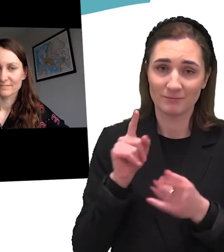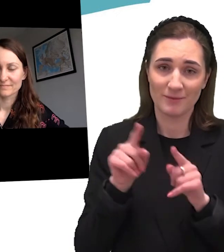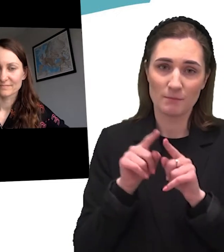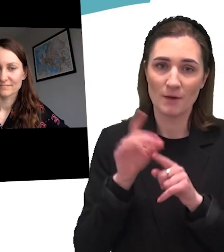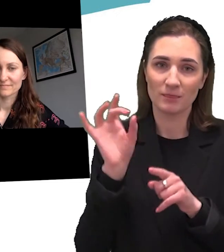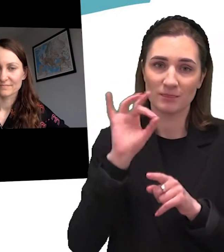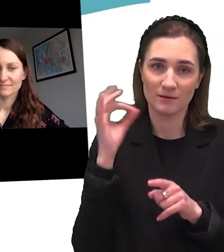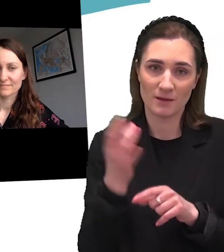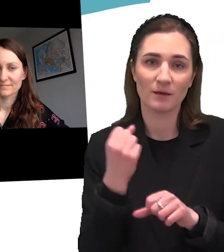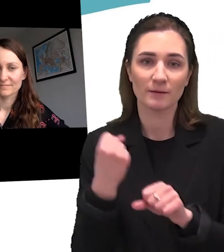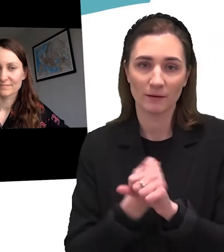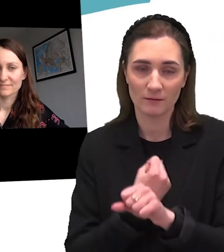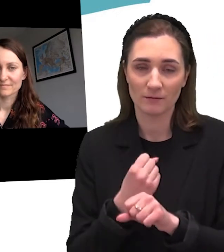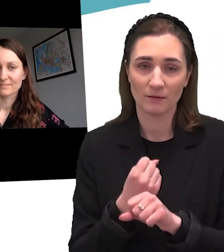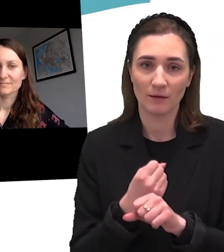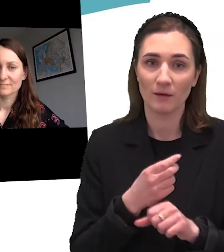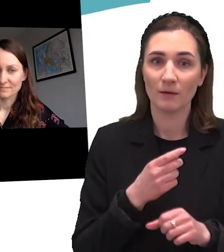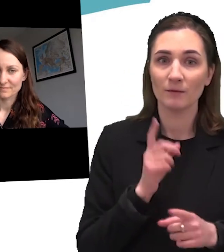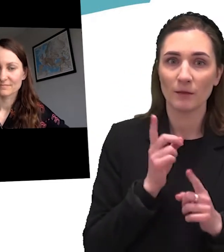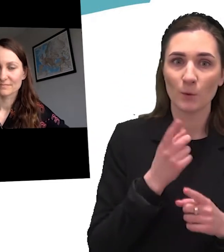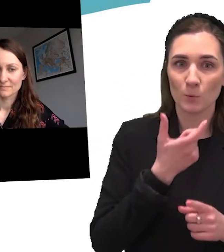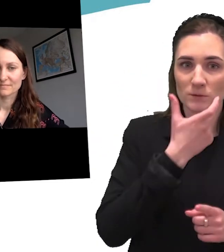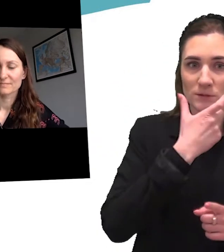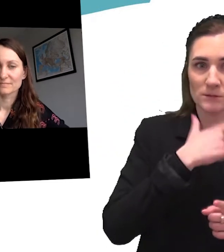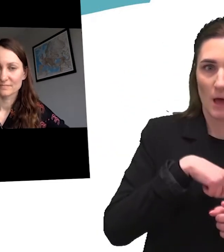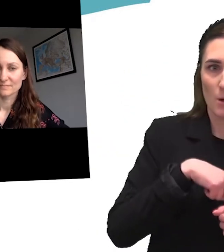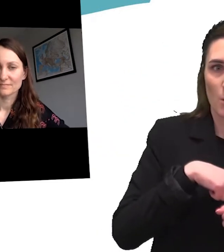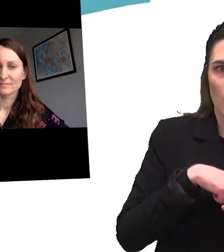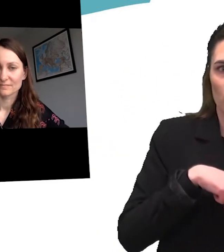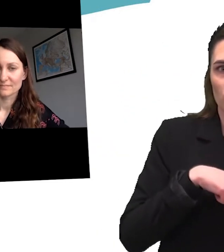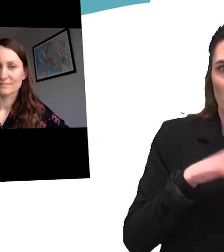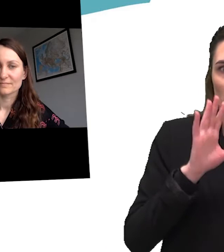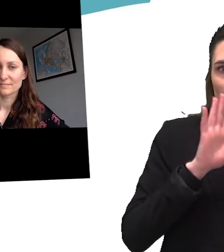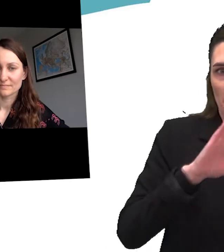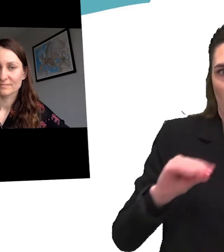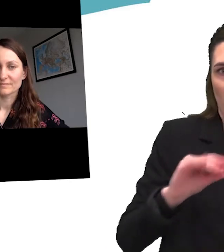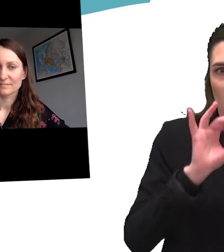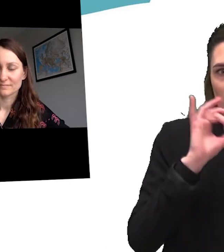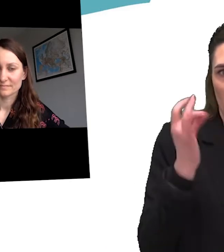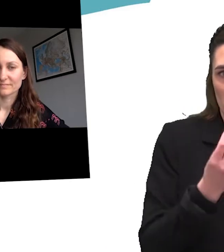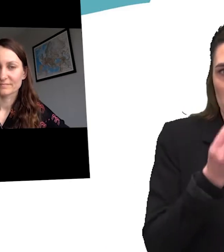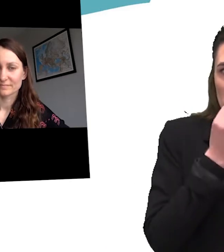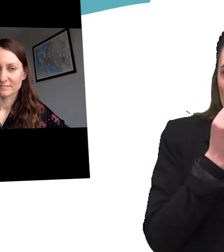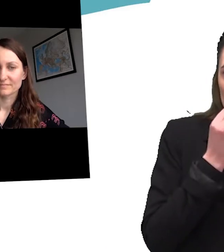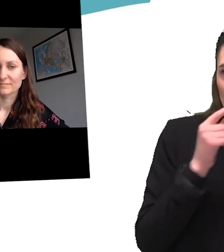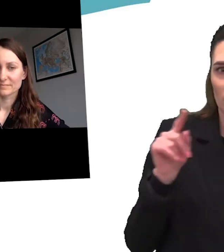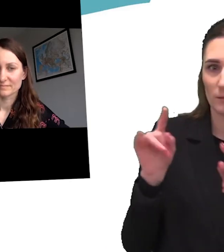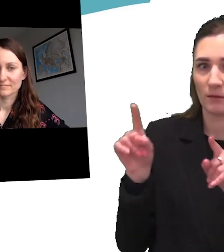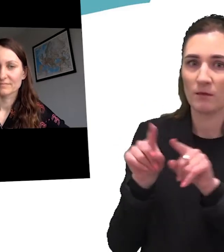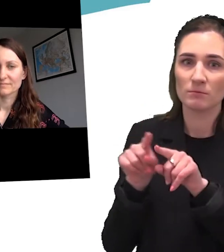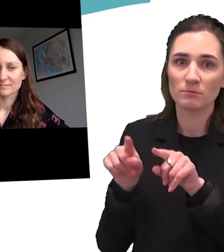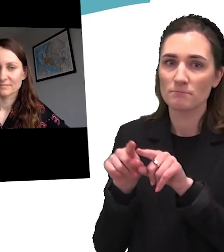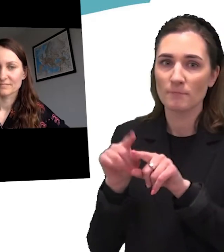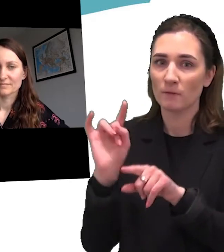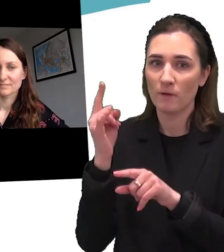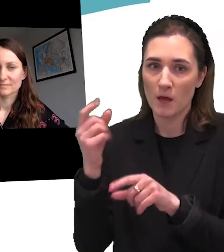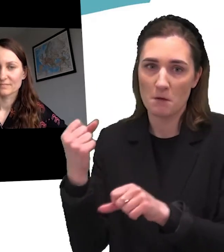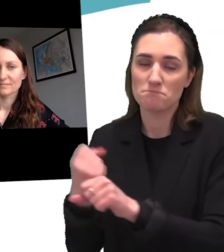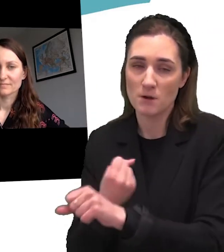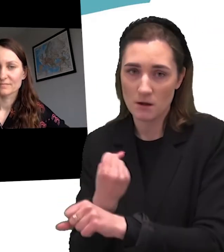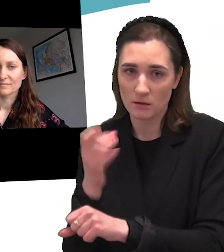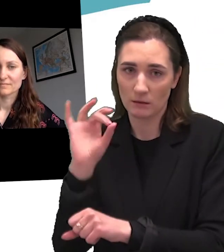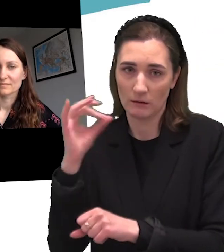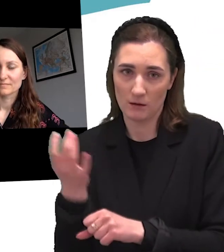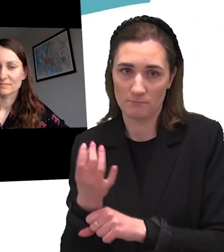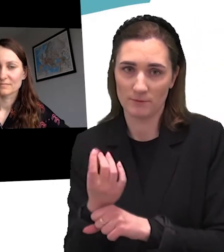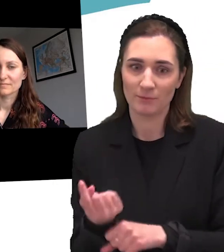mažesnis ir jam tų riebalų reikia. Tai jeigu jau savo nusiliesinę, tai vaikam nenuliesinkit. Paskui sako, tai ateina ir